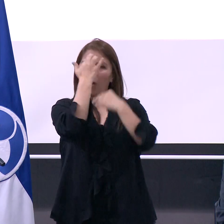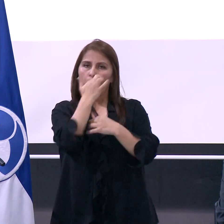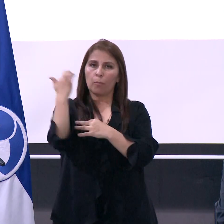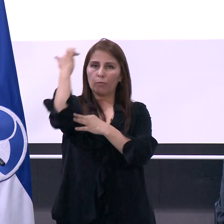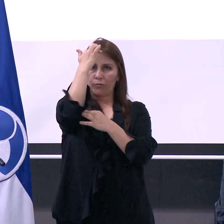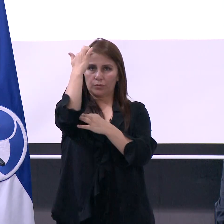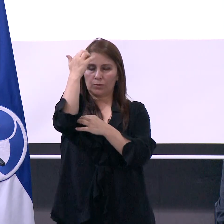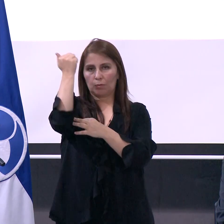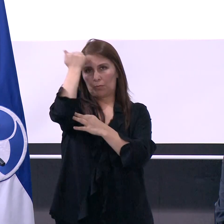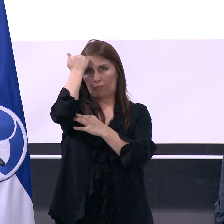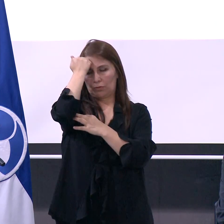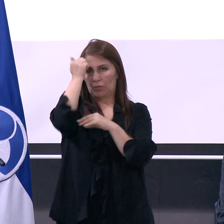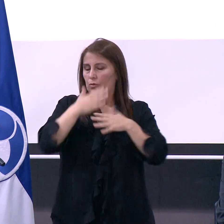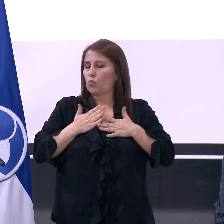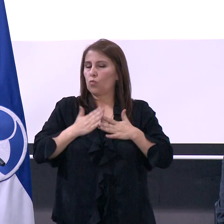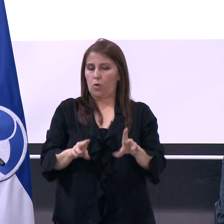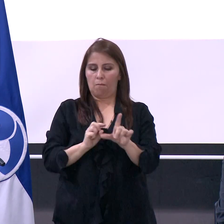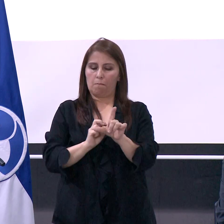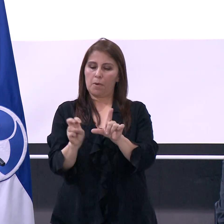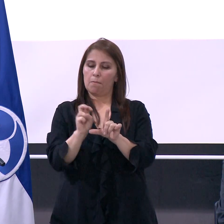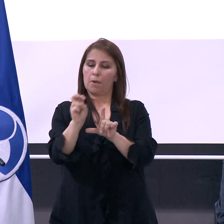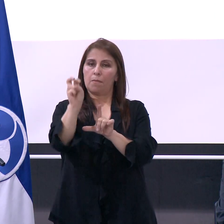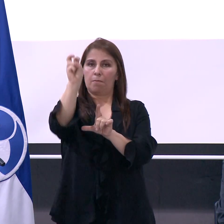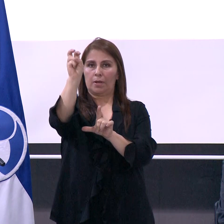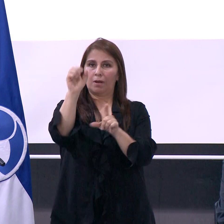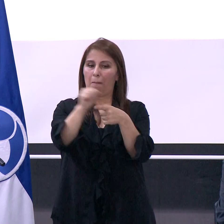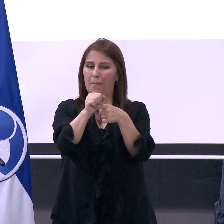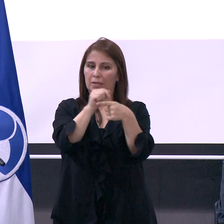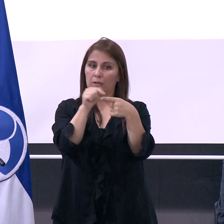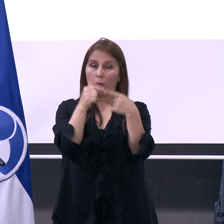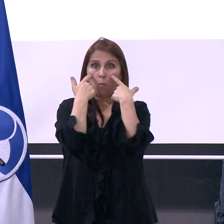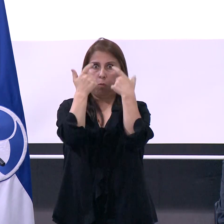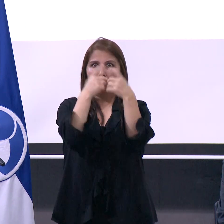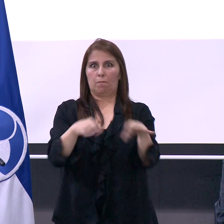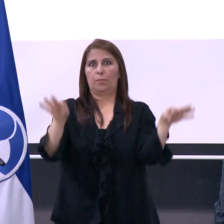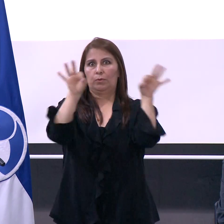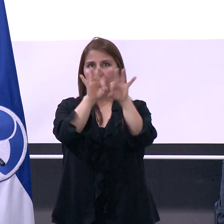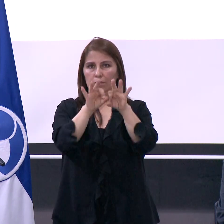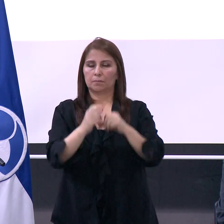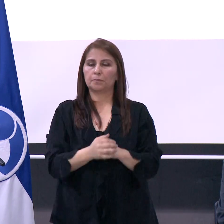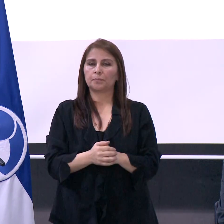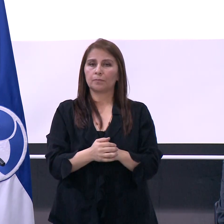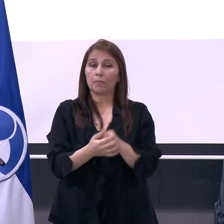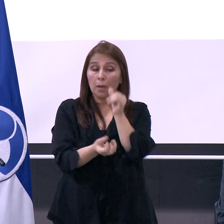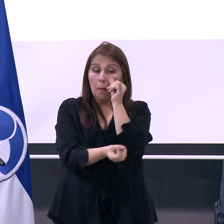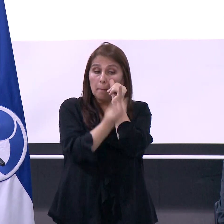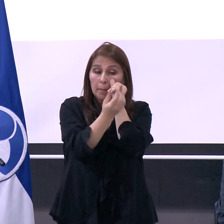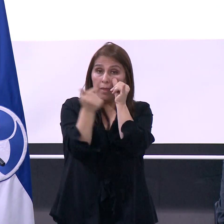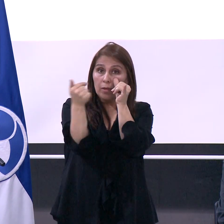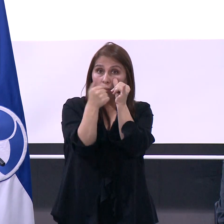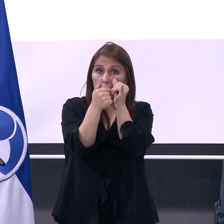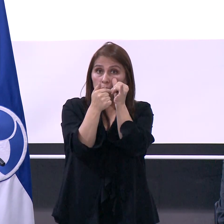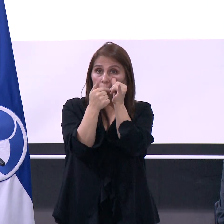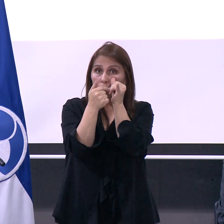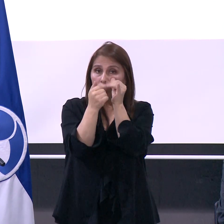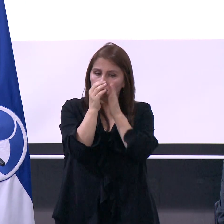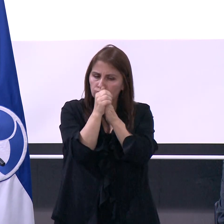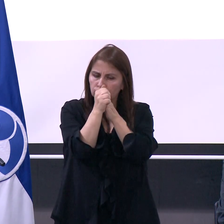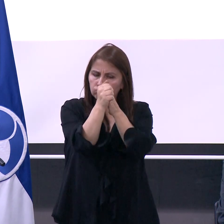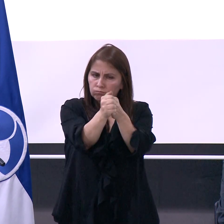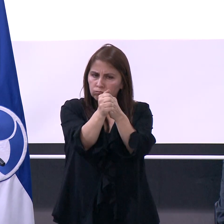profesorado de cualquier nivel esto quería decir que la pedagogía debía su norte teórico